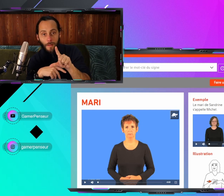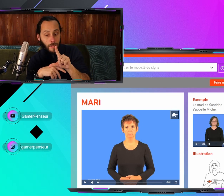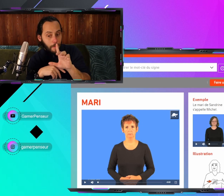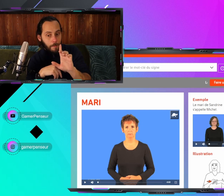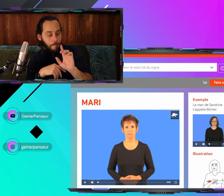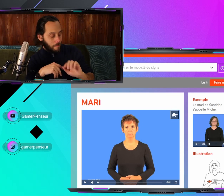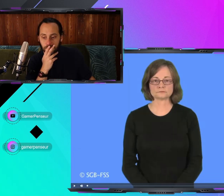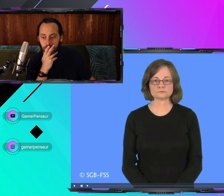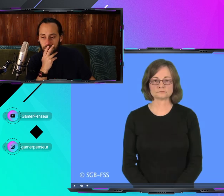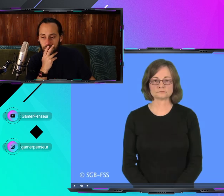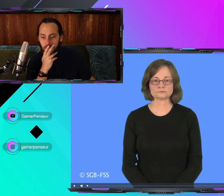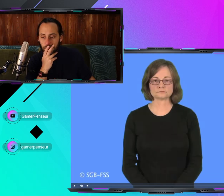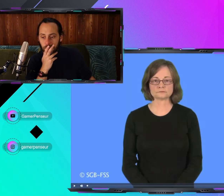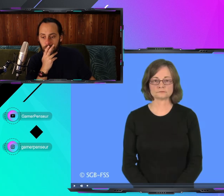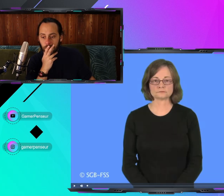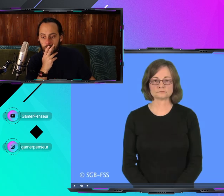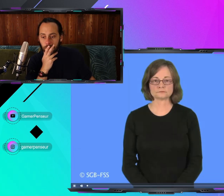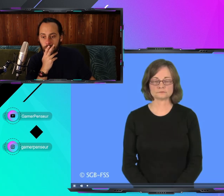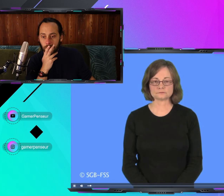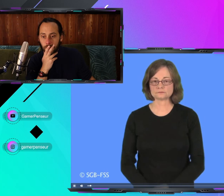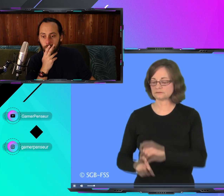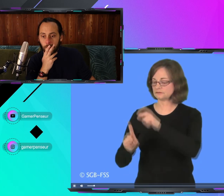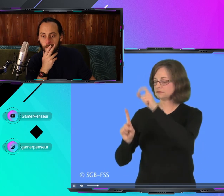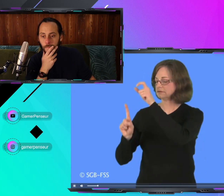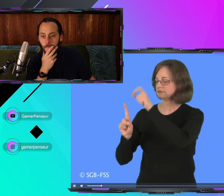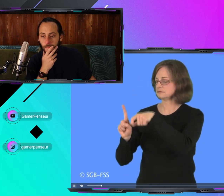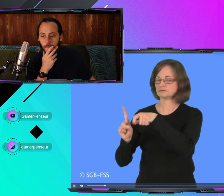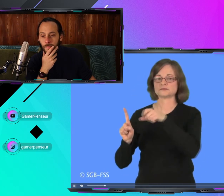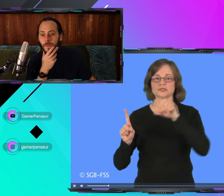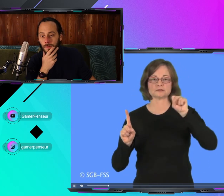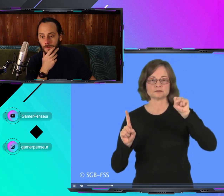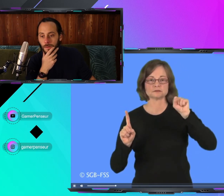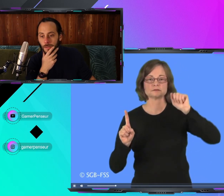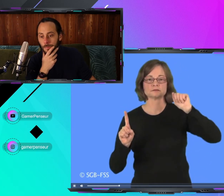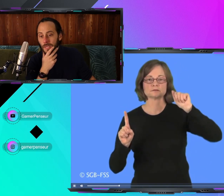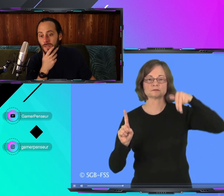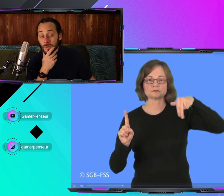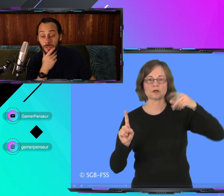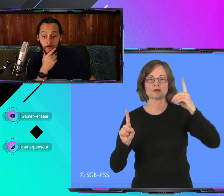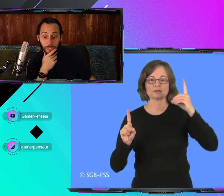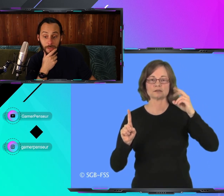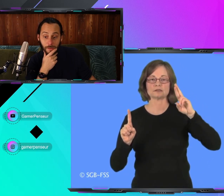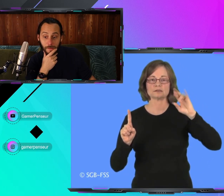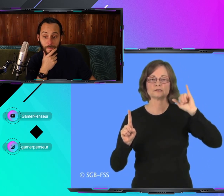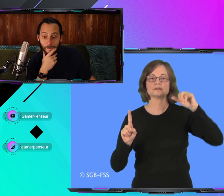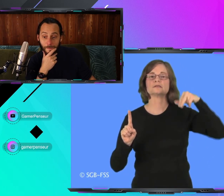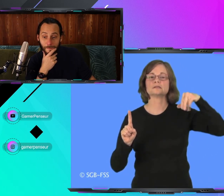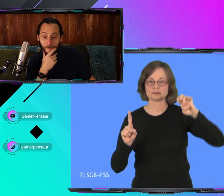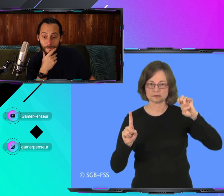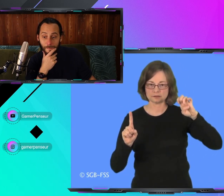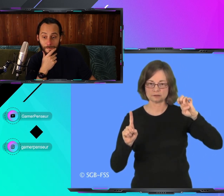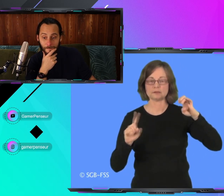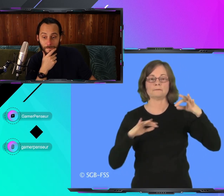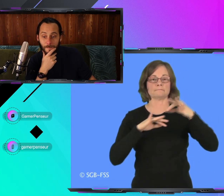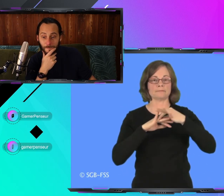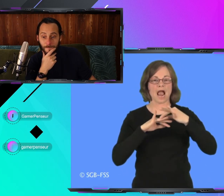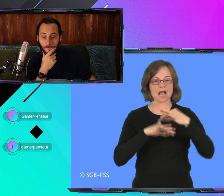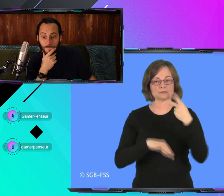Michel. la personne Sandrine.